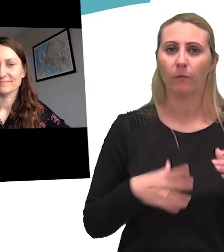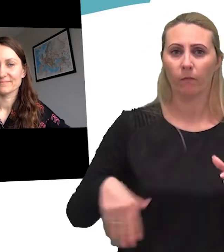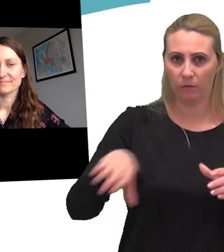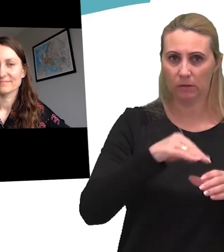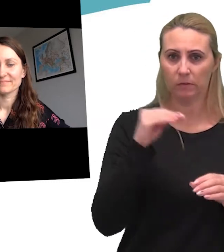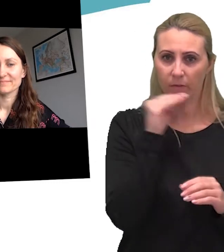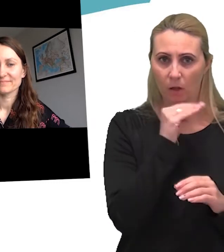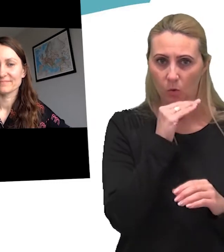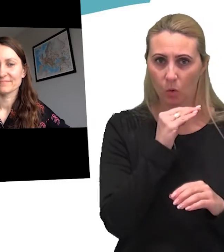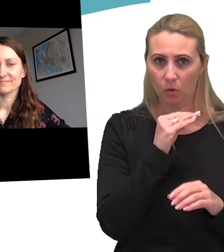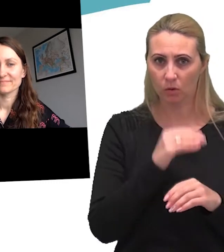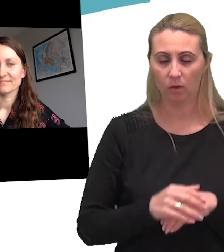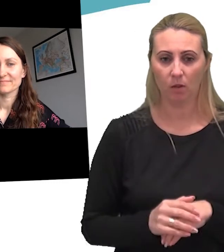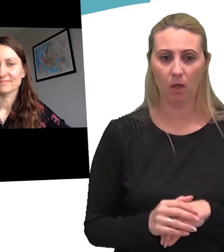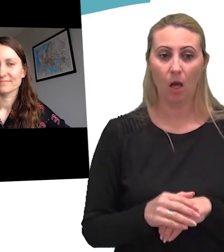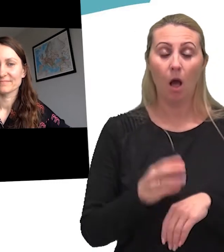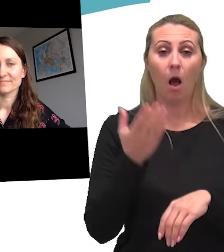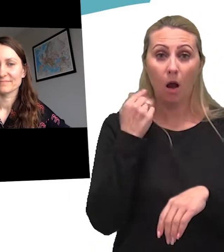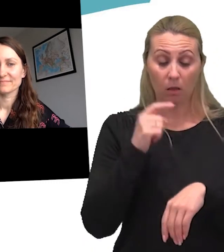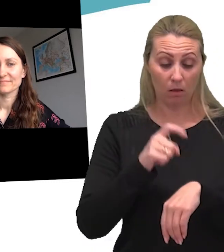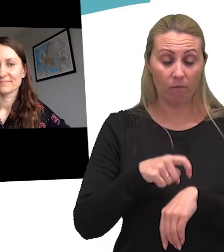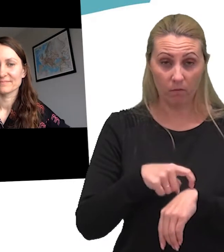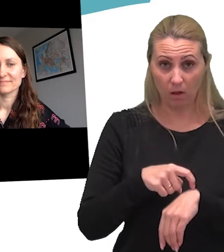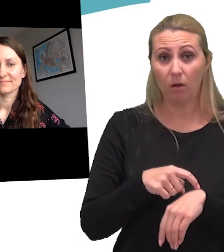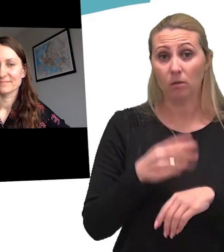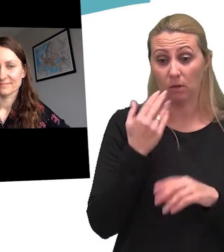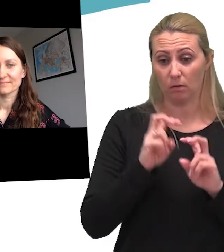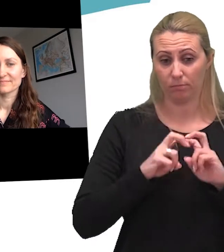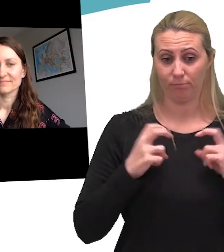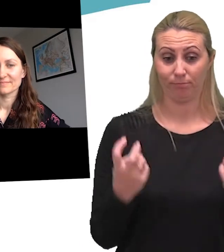būti tuo metu, kai mes valgom.